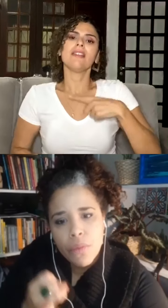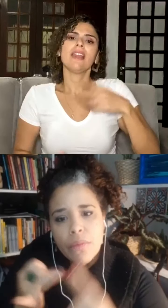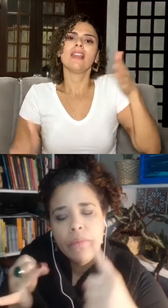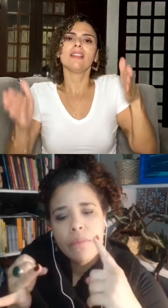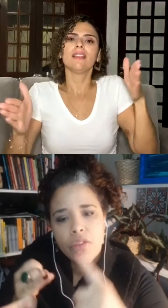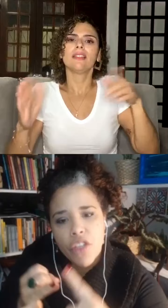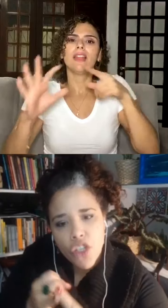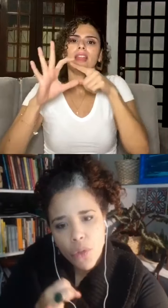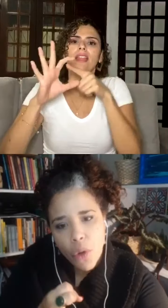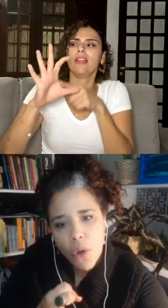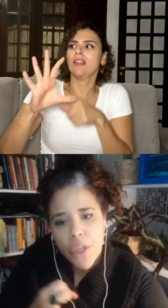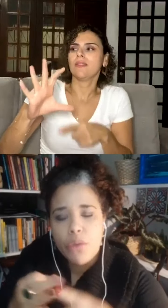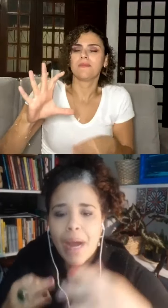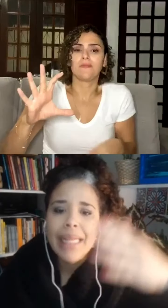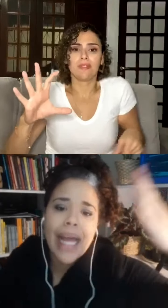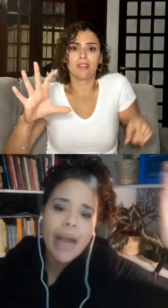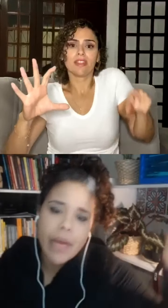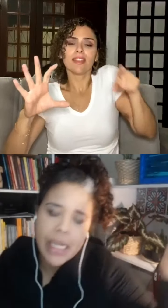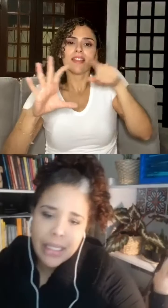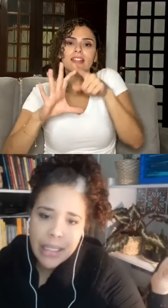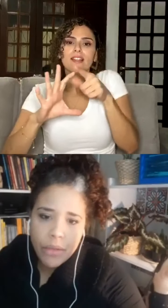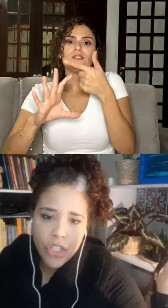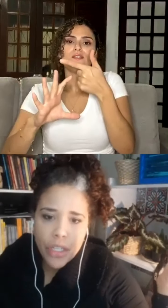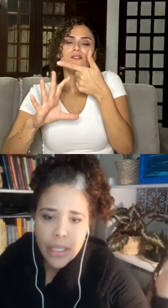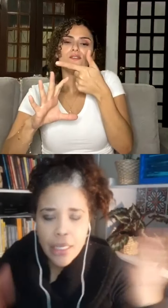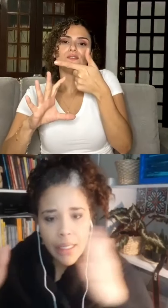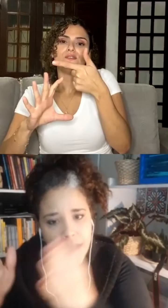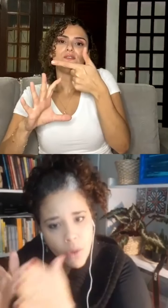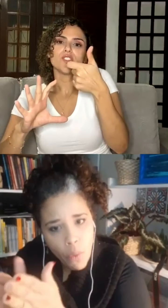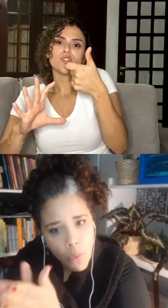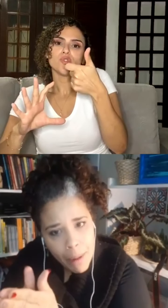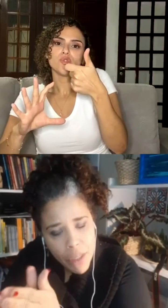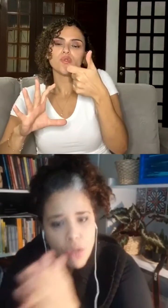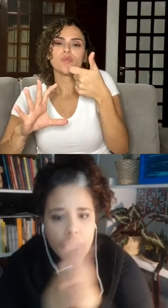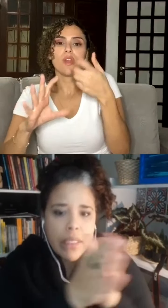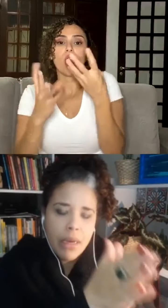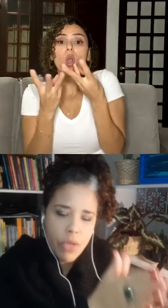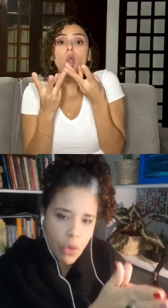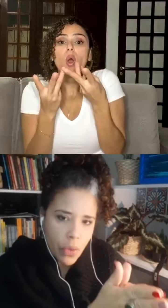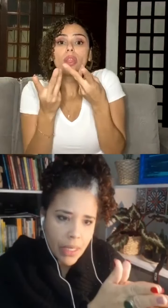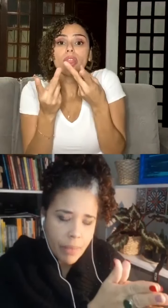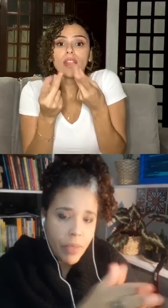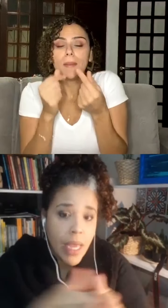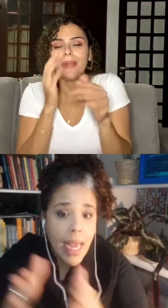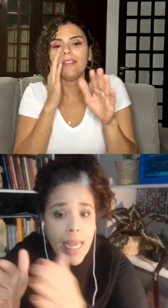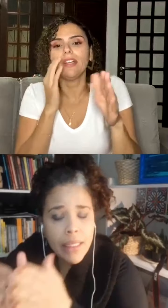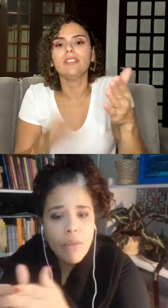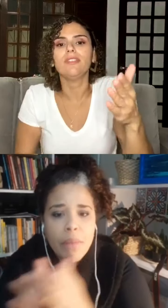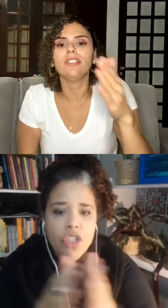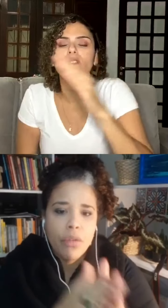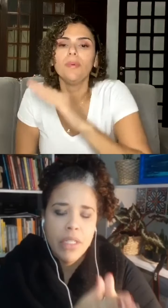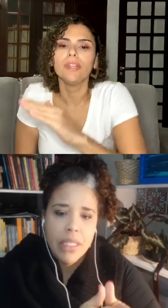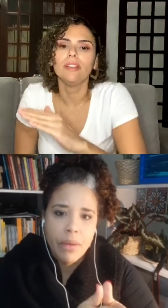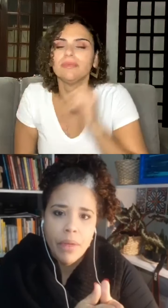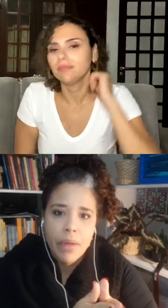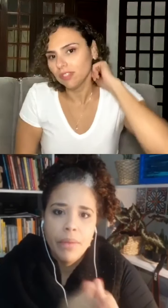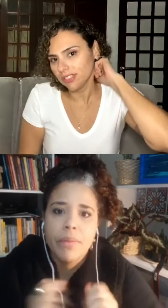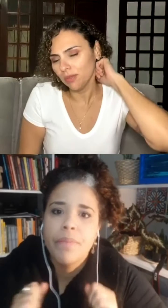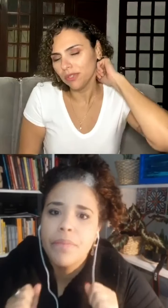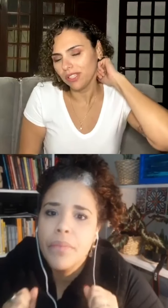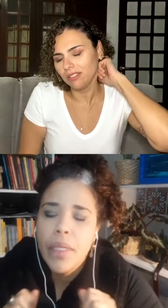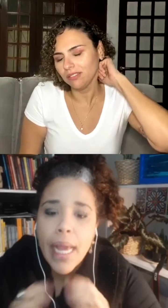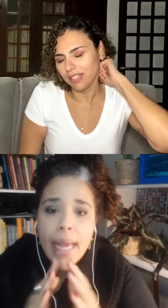21, 28, até 45 dias entre uma menstruação e outra. Entre uma menstruação... Volta